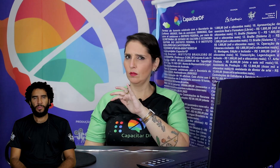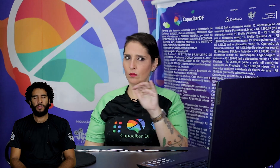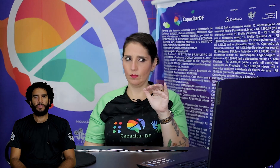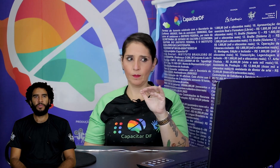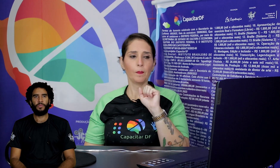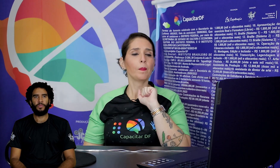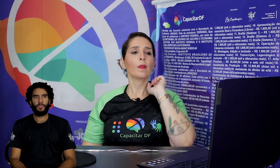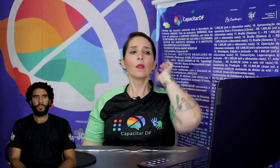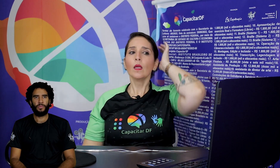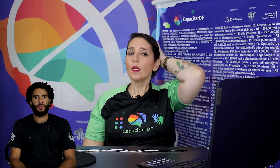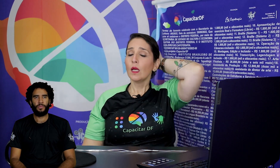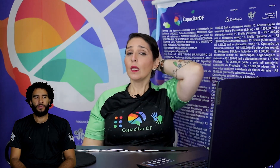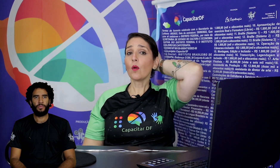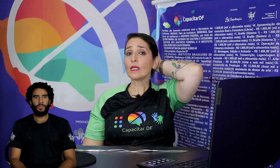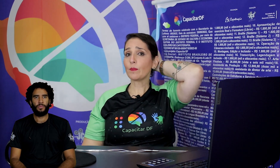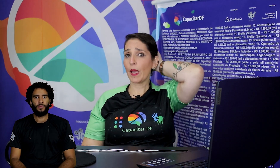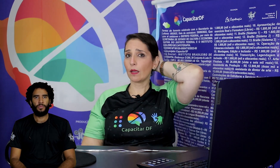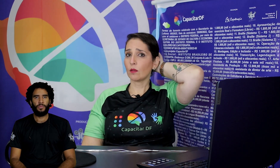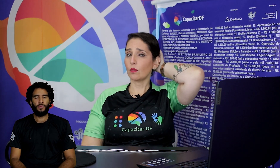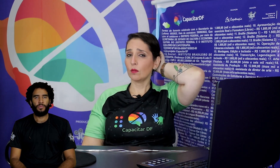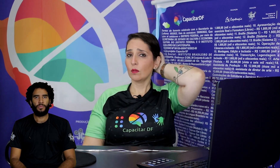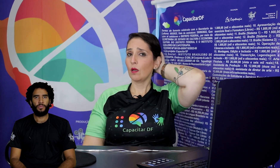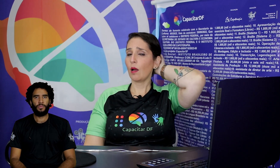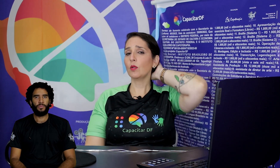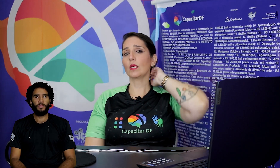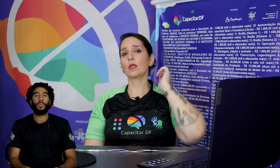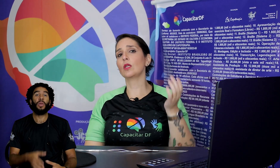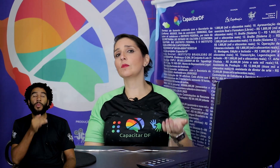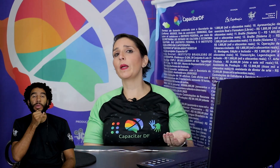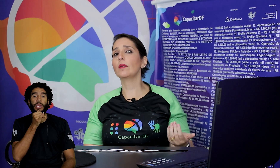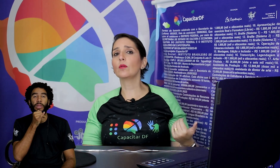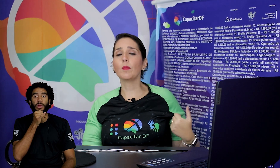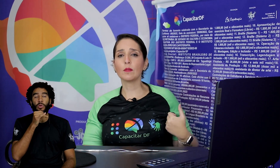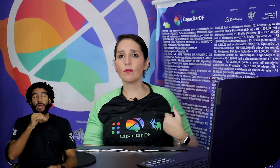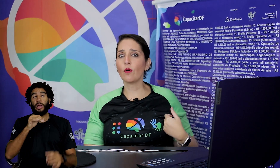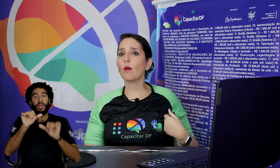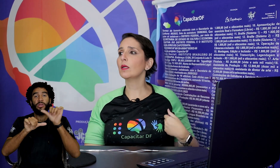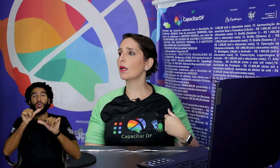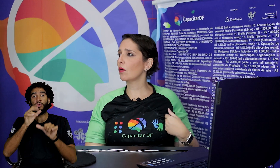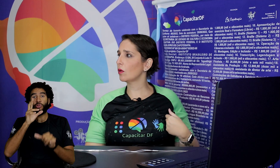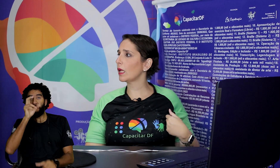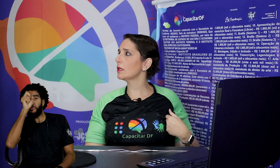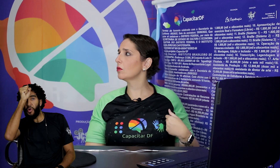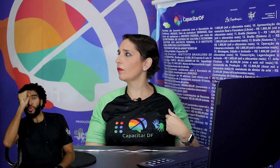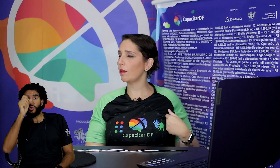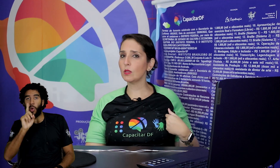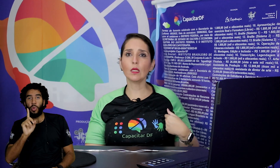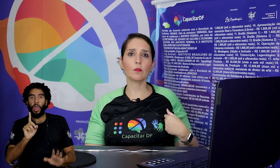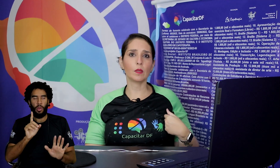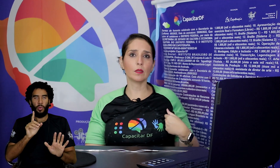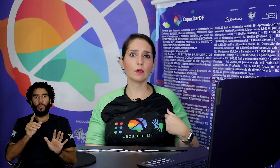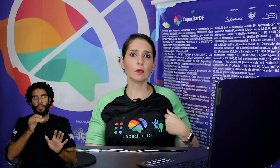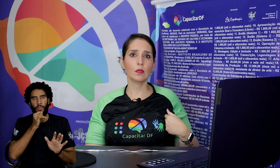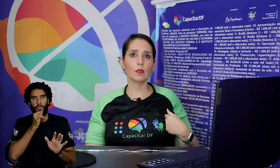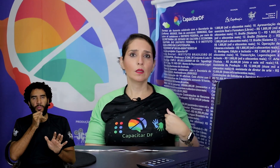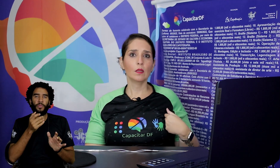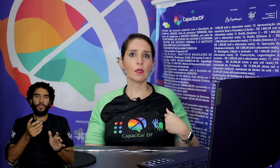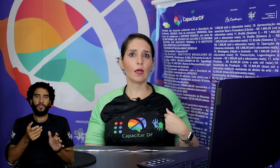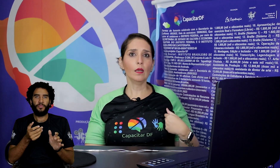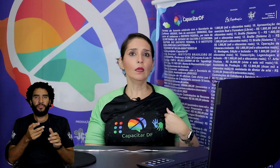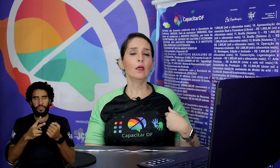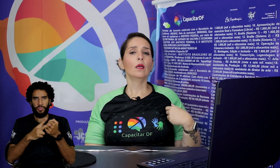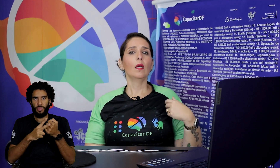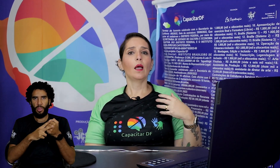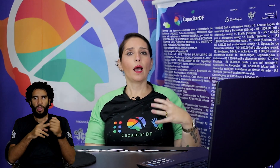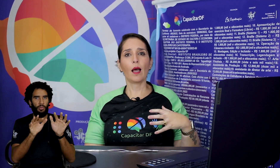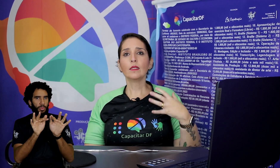Tranquilo? E o aspecto? A mudança de aspecto da mesma forma que acontece no verbo simples,